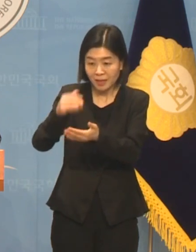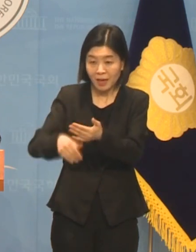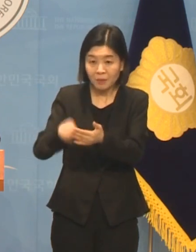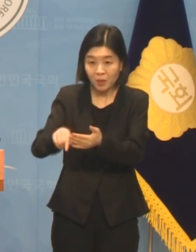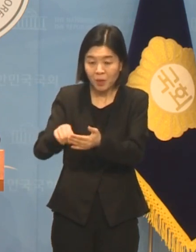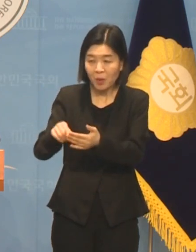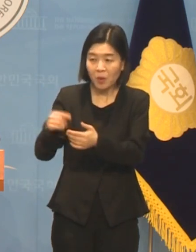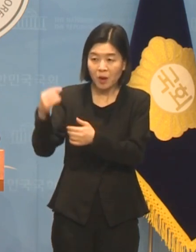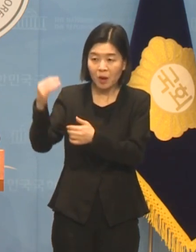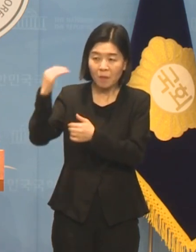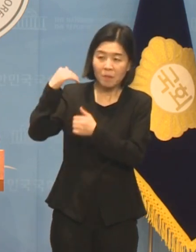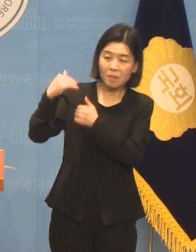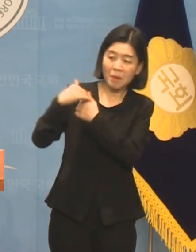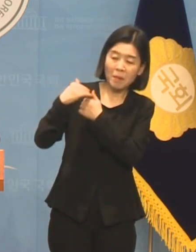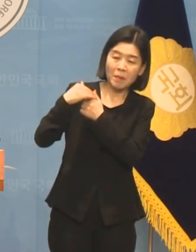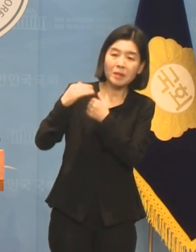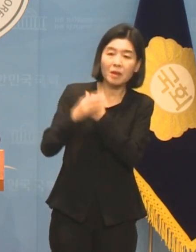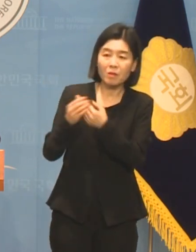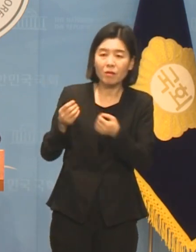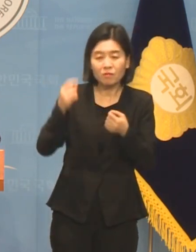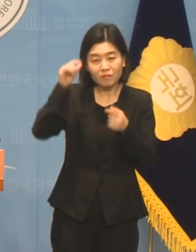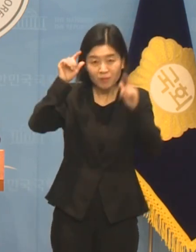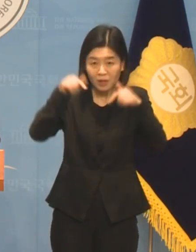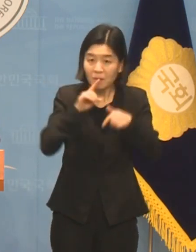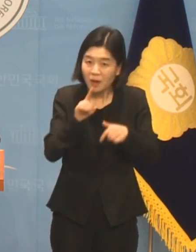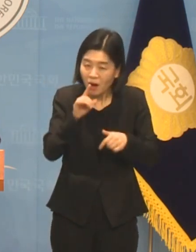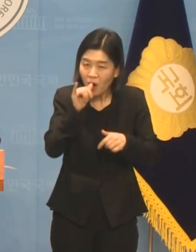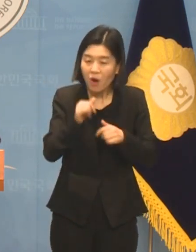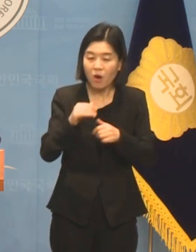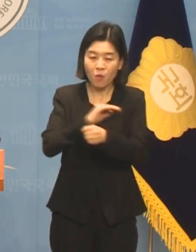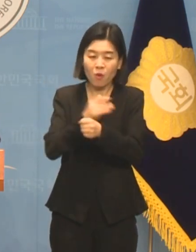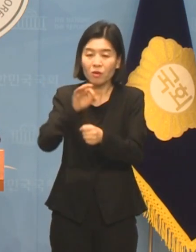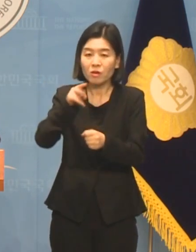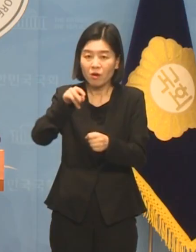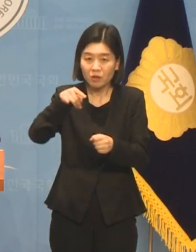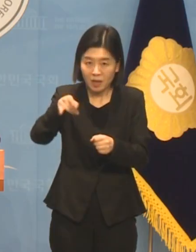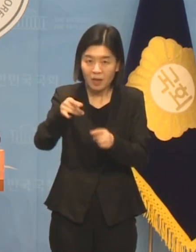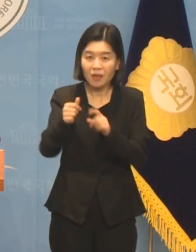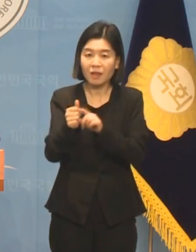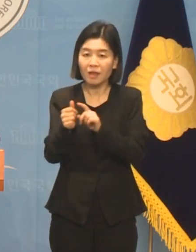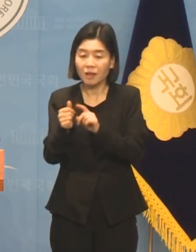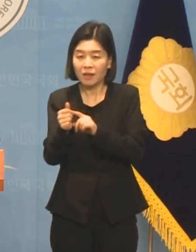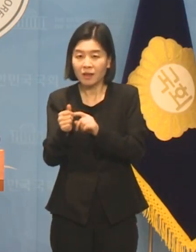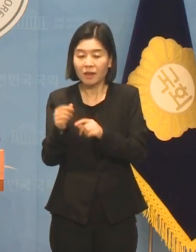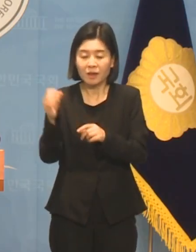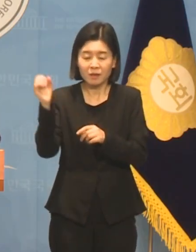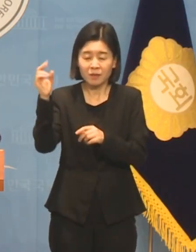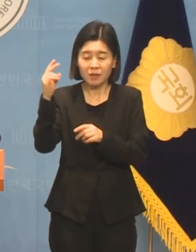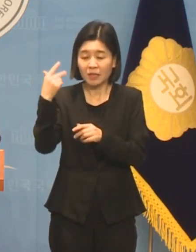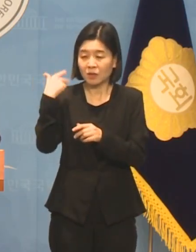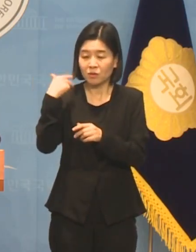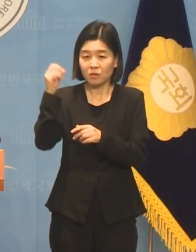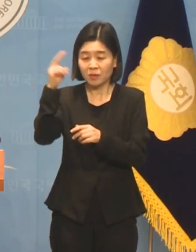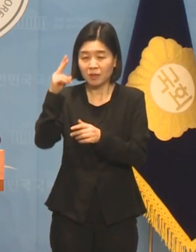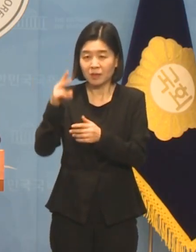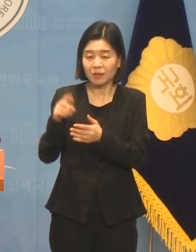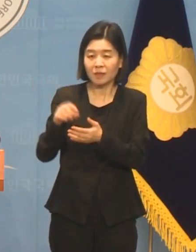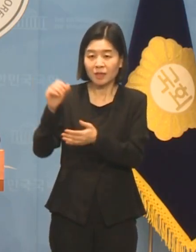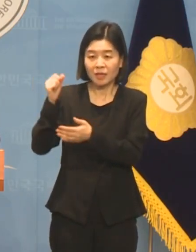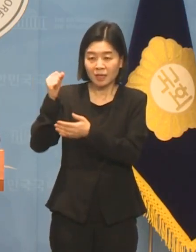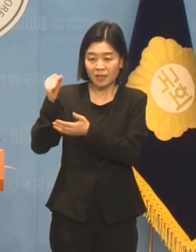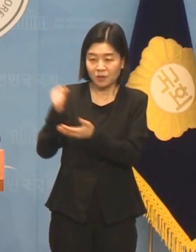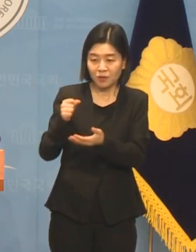이야기가 있습니다. 권영세 위원장은 지난 6일 부랴부랴 유산취득세 도입을 발표했습니다. 아마 조기